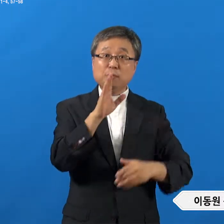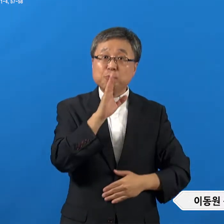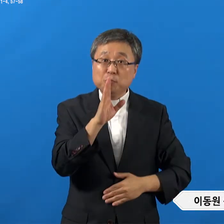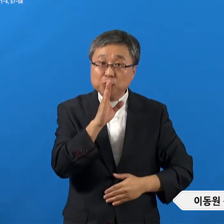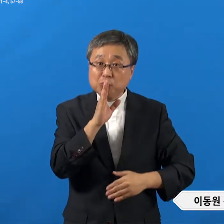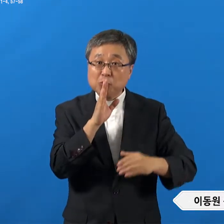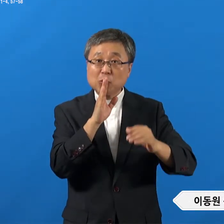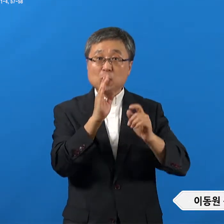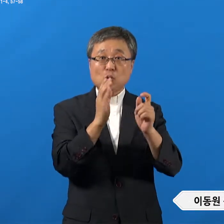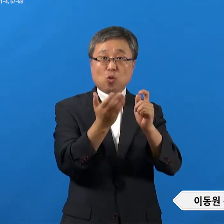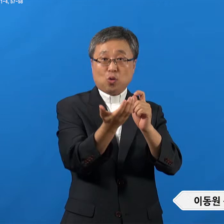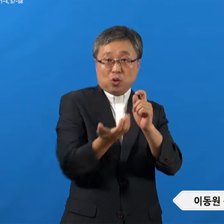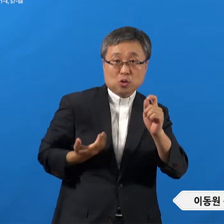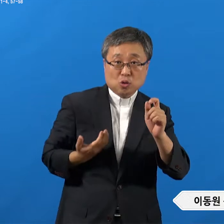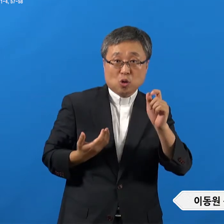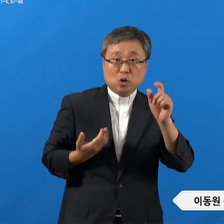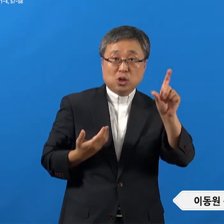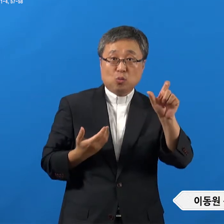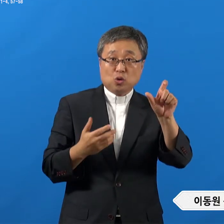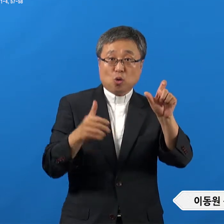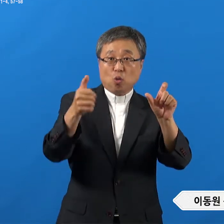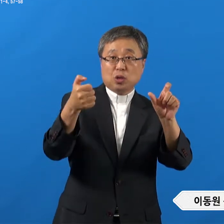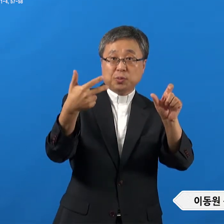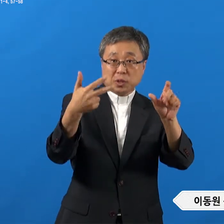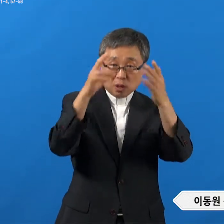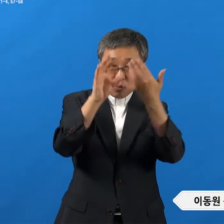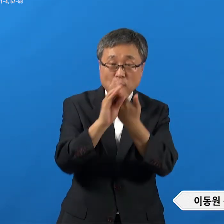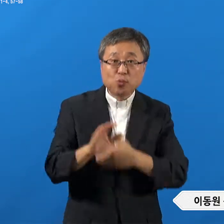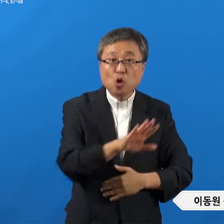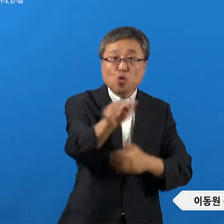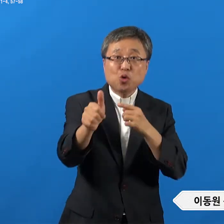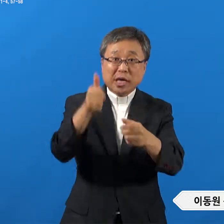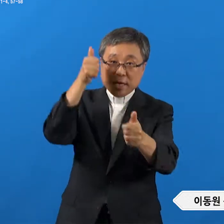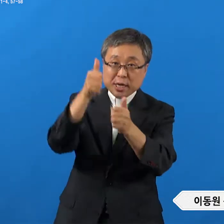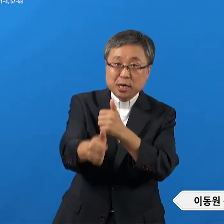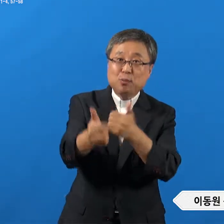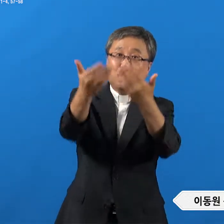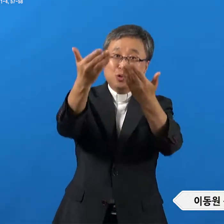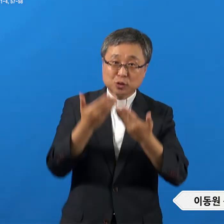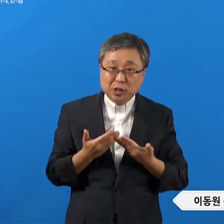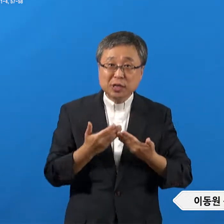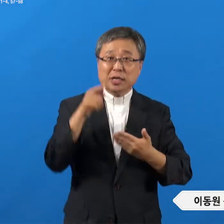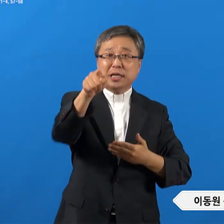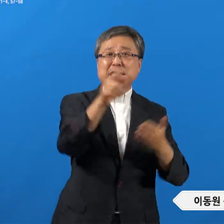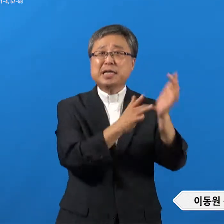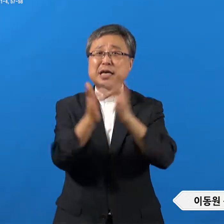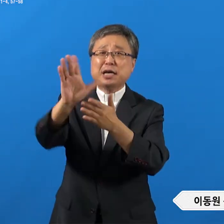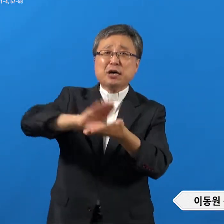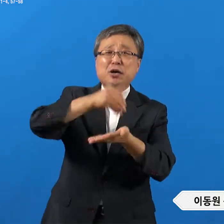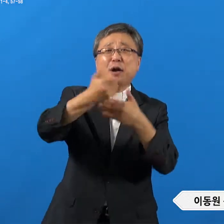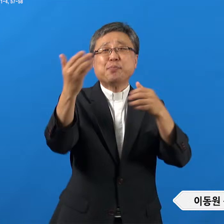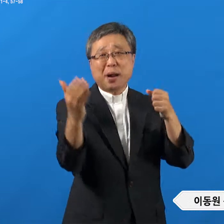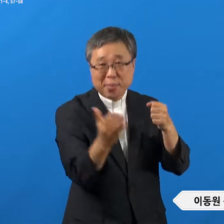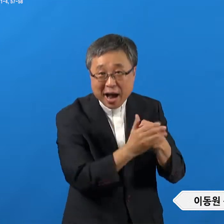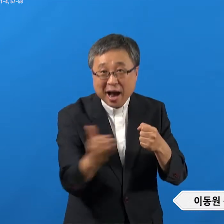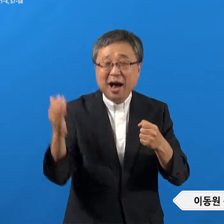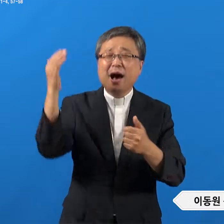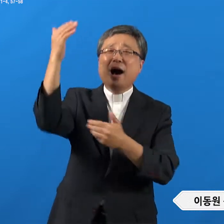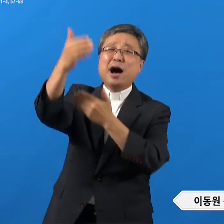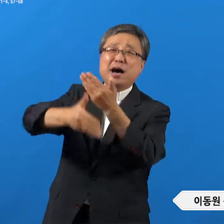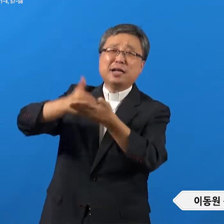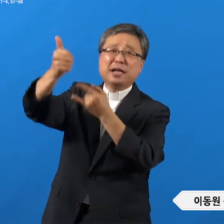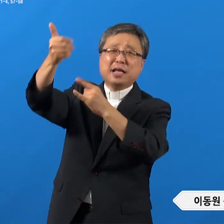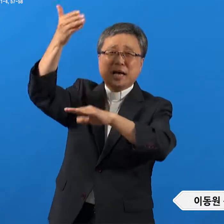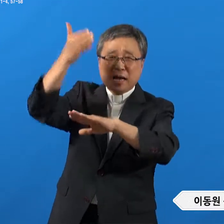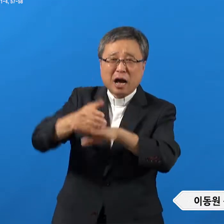15장의 마지막 구절에서 57절에서 우리에게 이김을 주시는 그 예수 그리스도로 말미암아